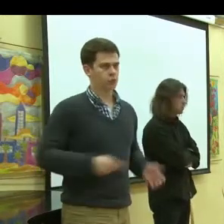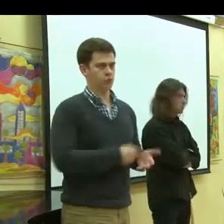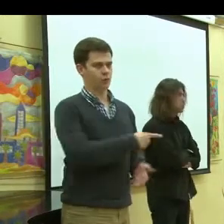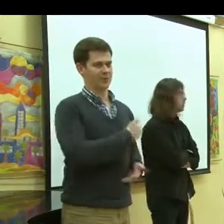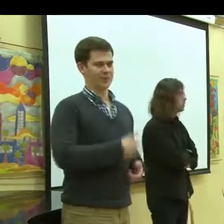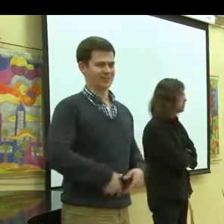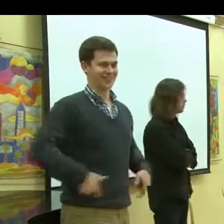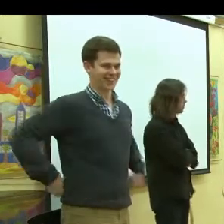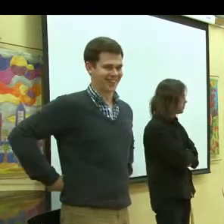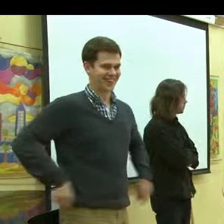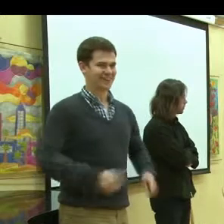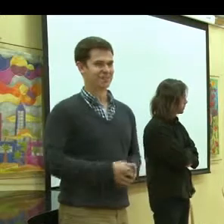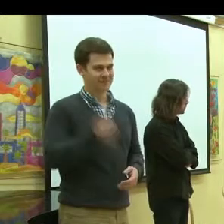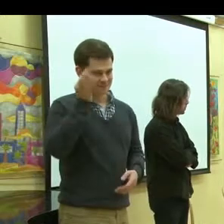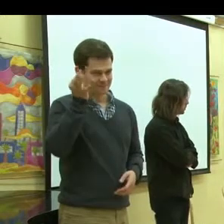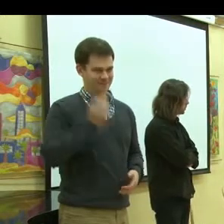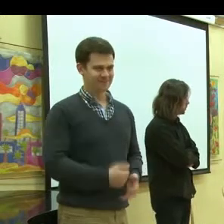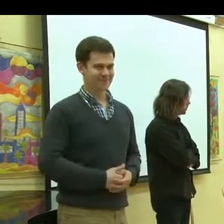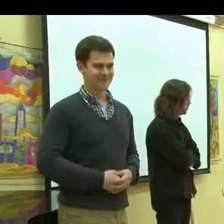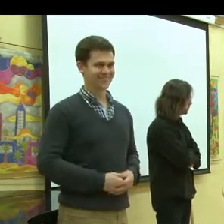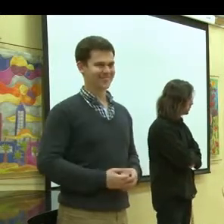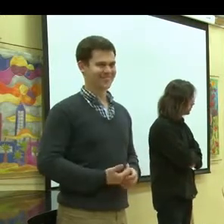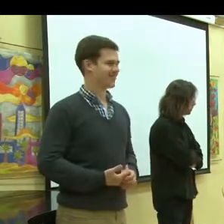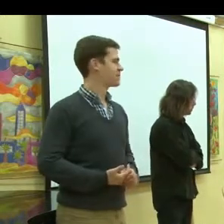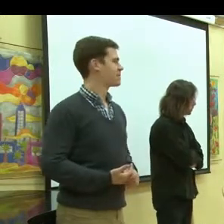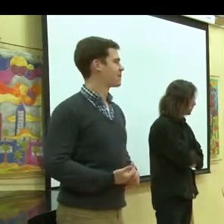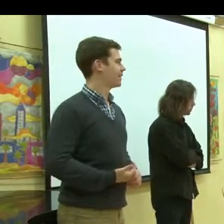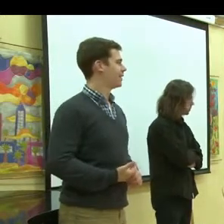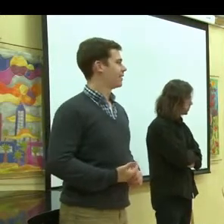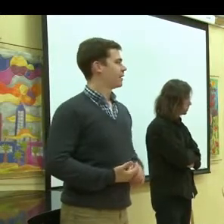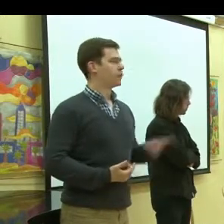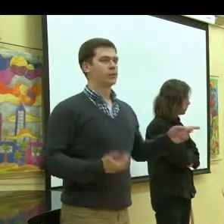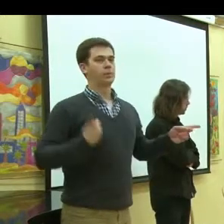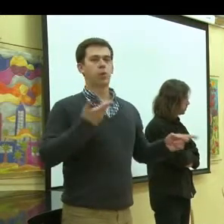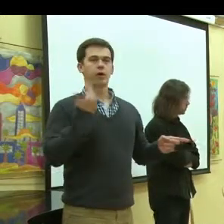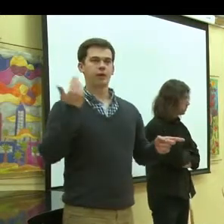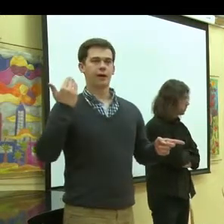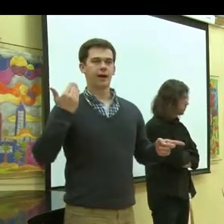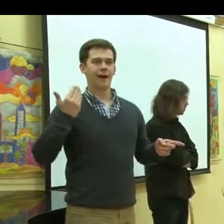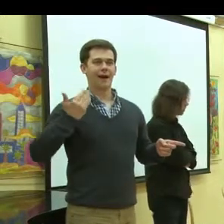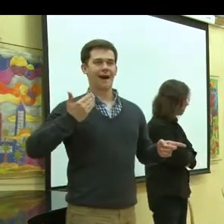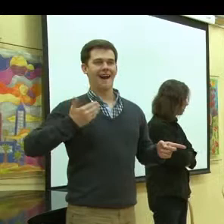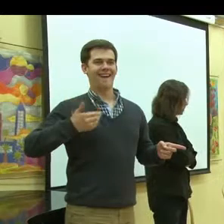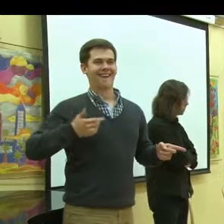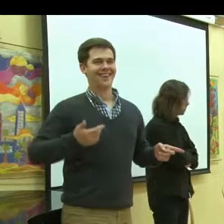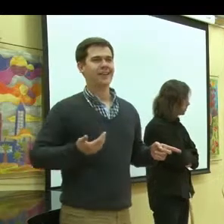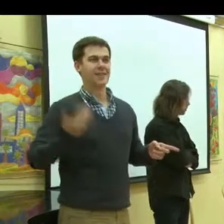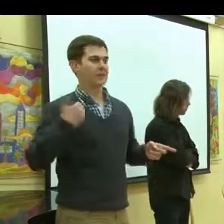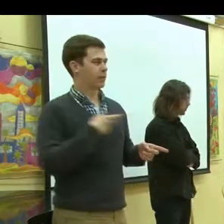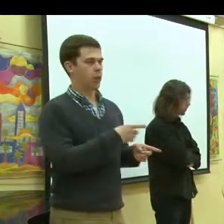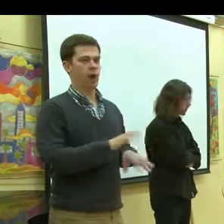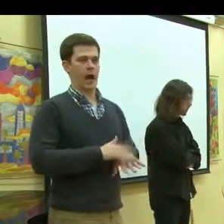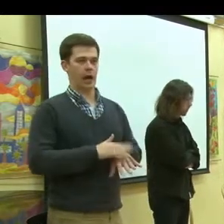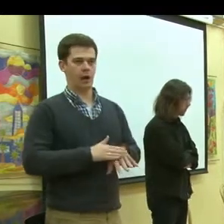ta wstęga. I to jest wstęga, która no, tam w czasie historycznym była robiona ręcznie, tak, może